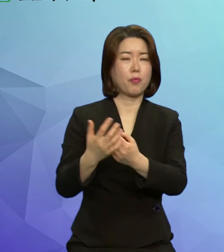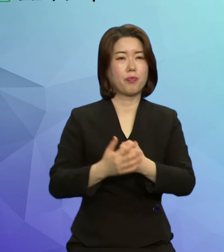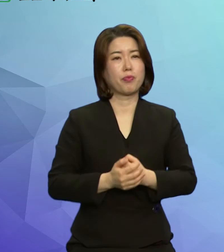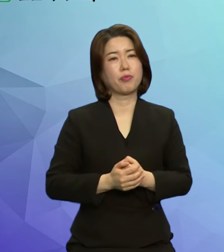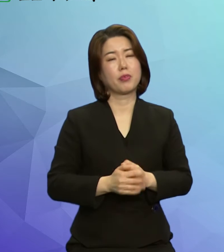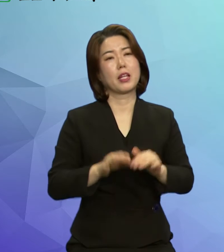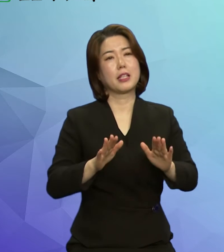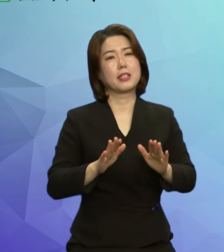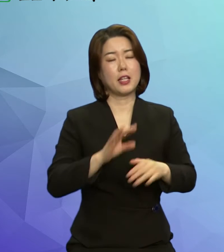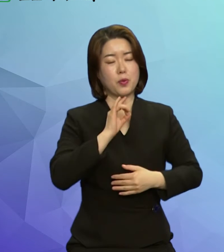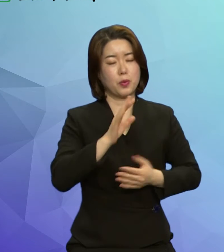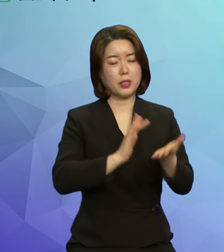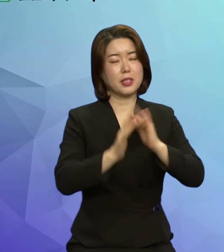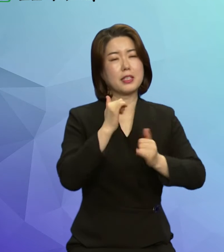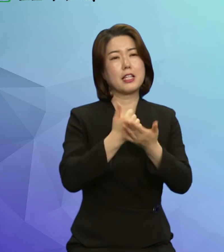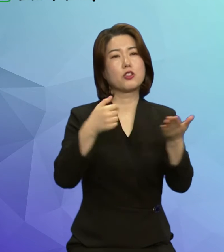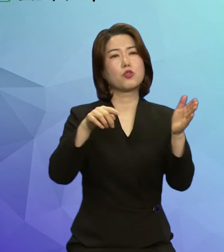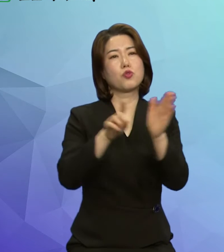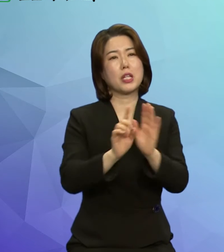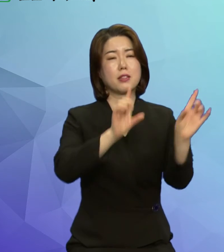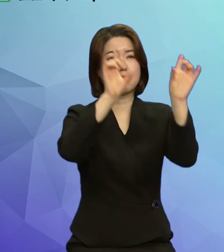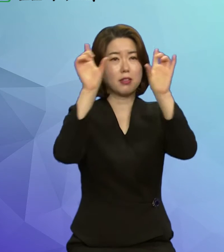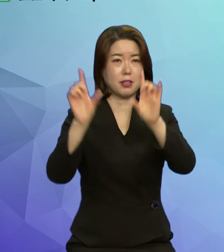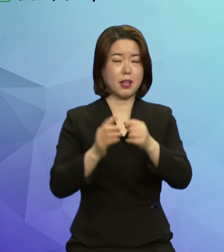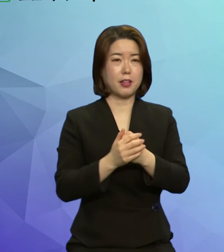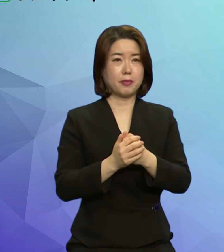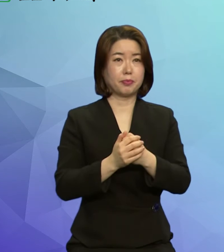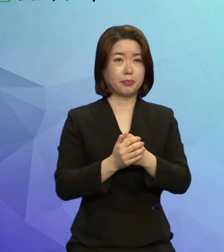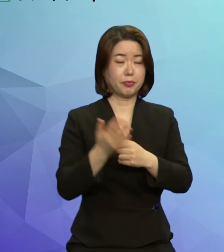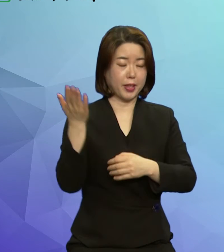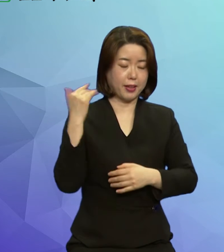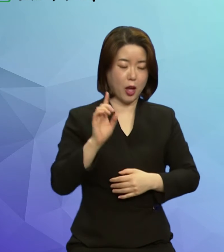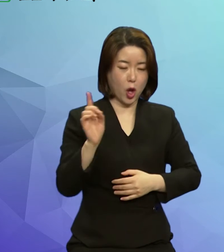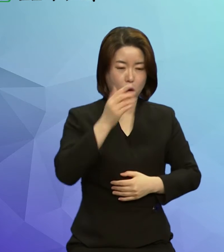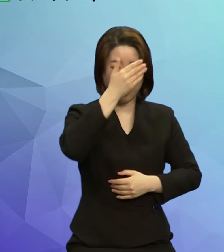이제는 오직 예수님을 위해서 삽니다. 어떤 청년이